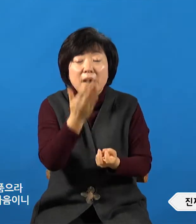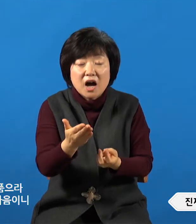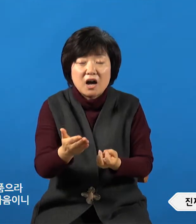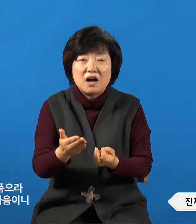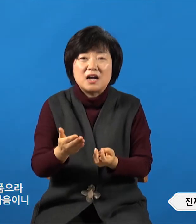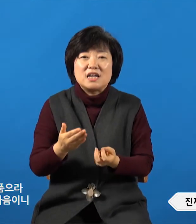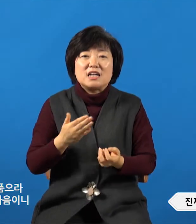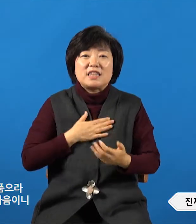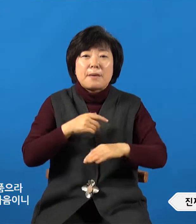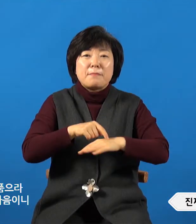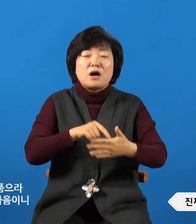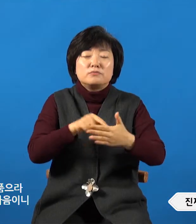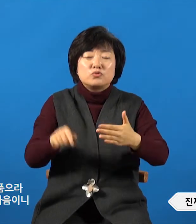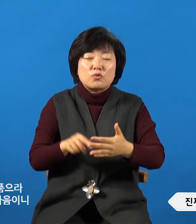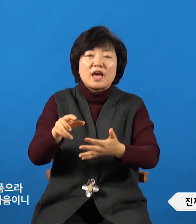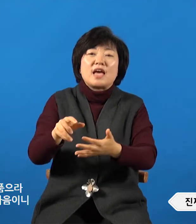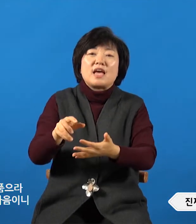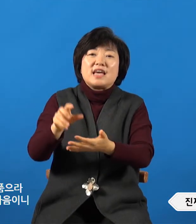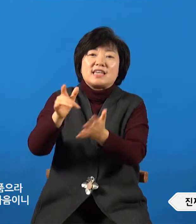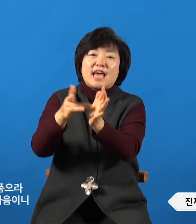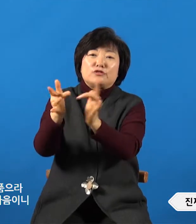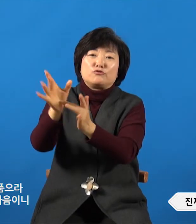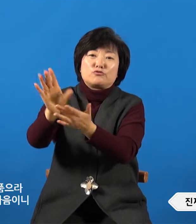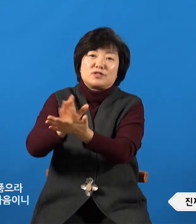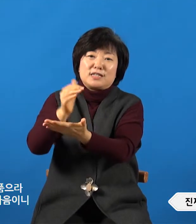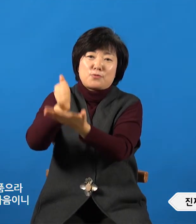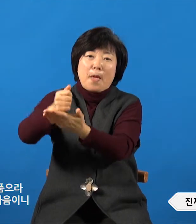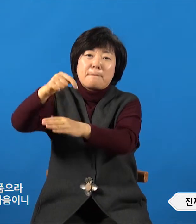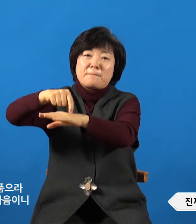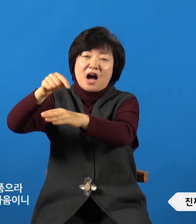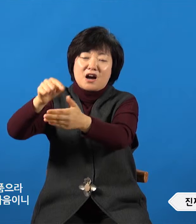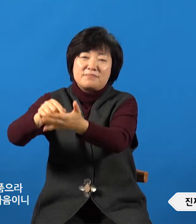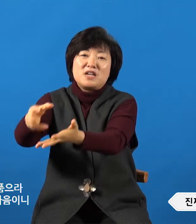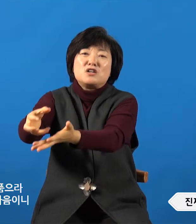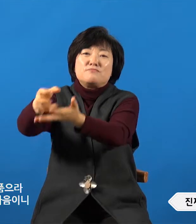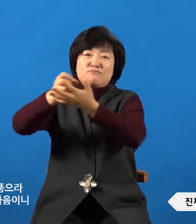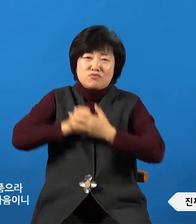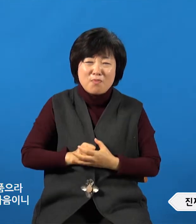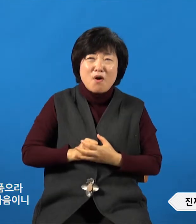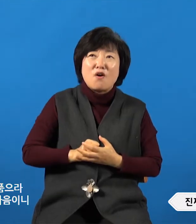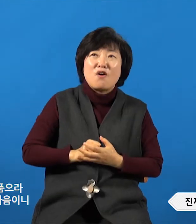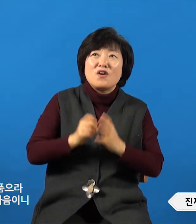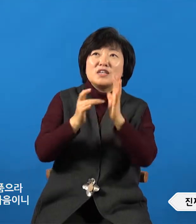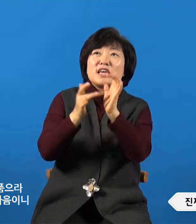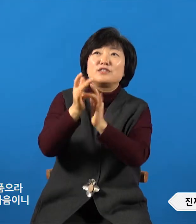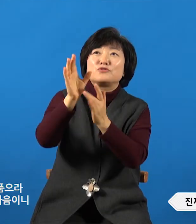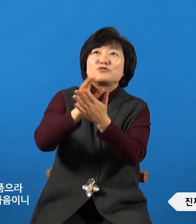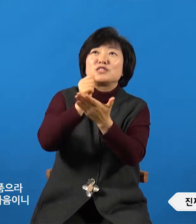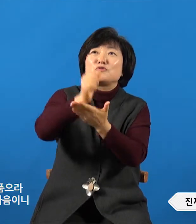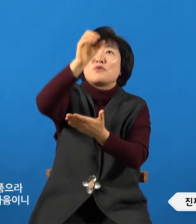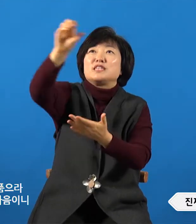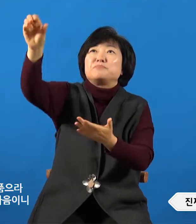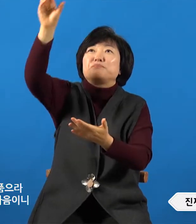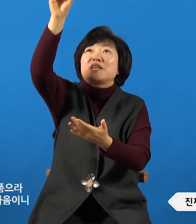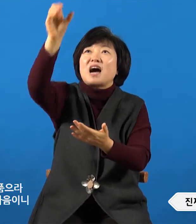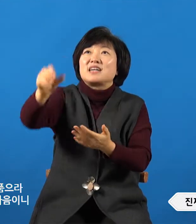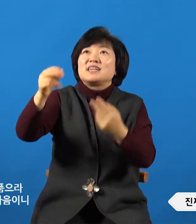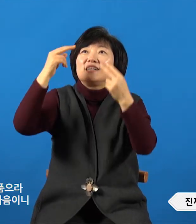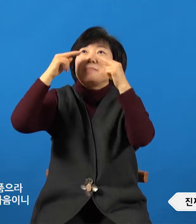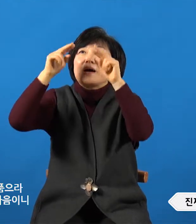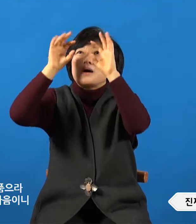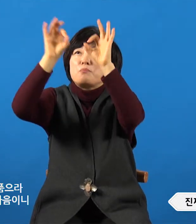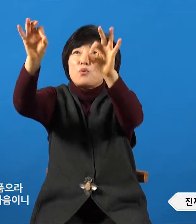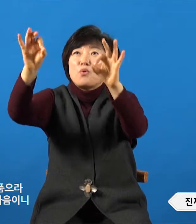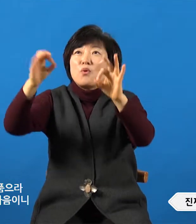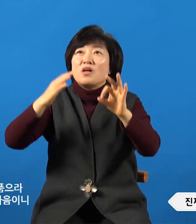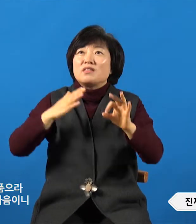그리스도 예수의 마음이니. 예수 그리스도의 십자가를 바라봅니다. 십자가를 통해서 내 자신을 봅니다.